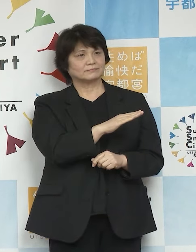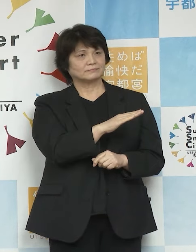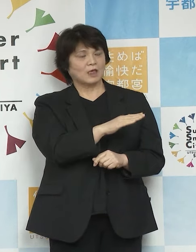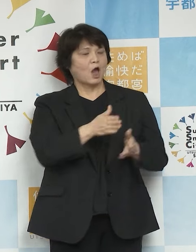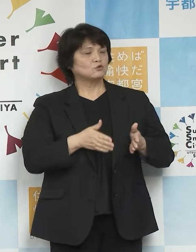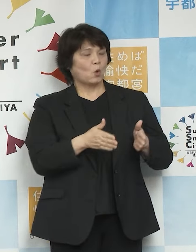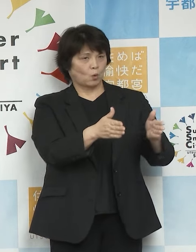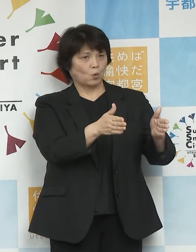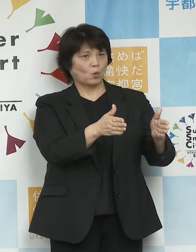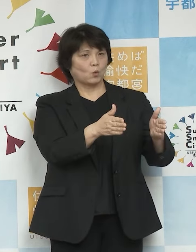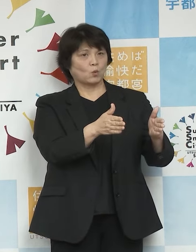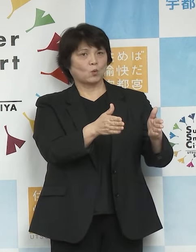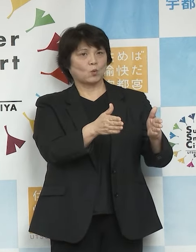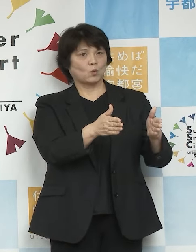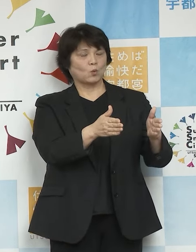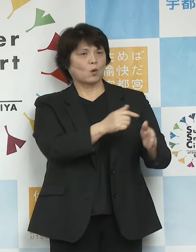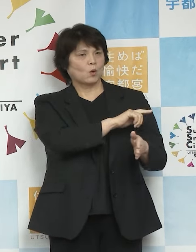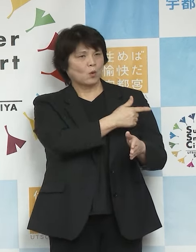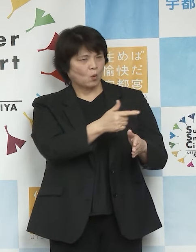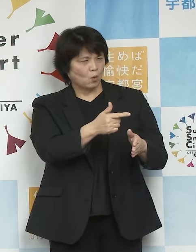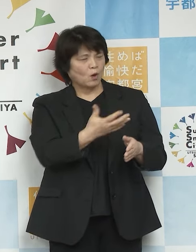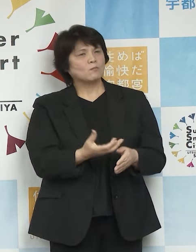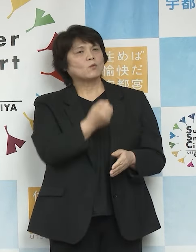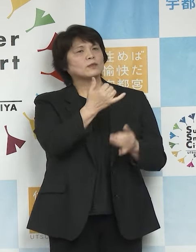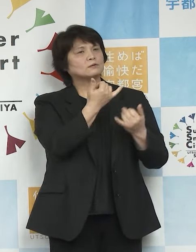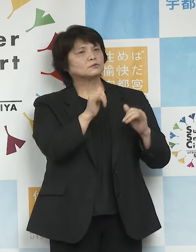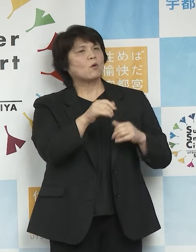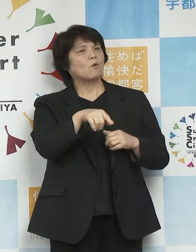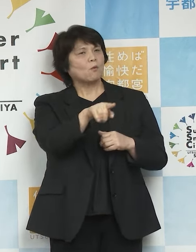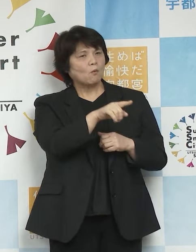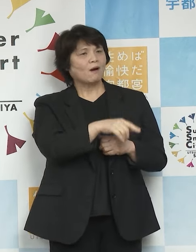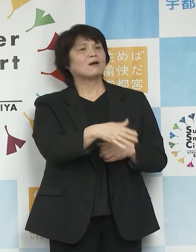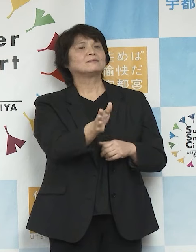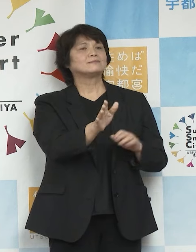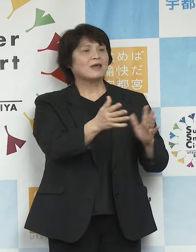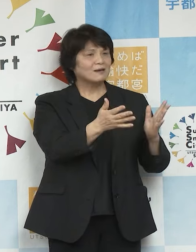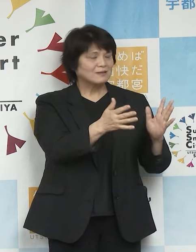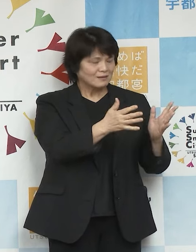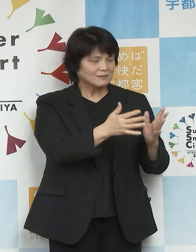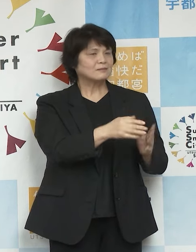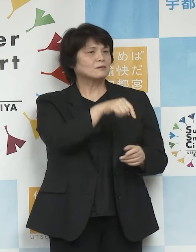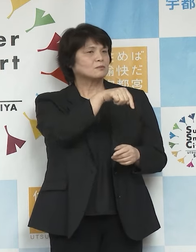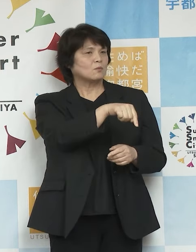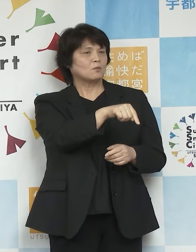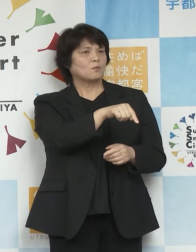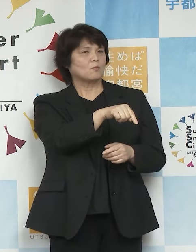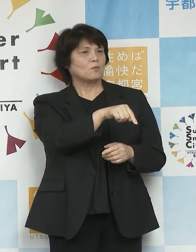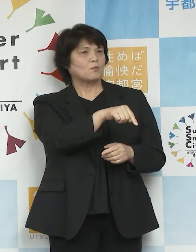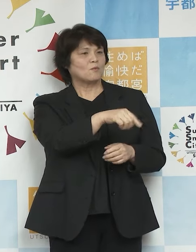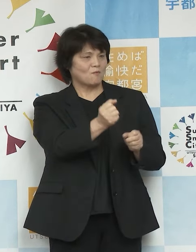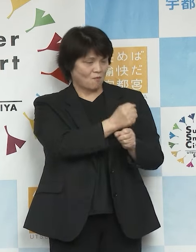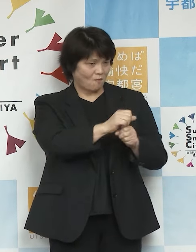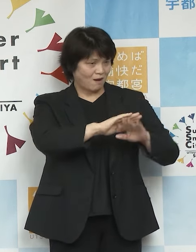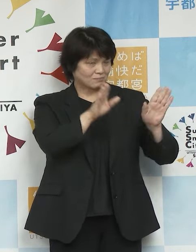道路等の試験者の方がいないところ、そういうところが、着工